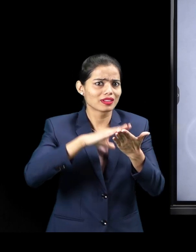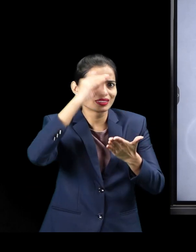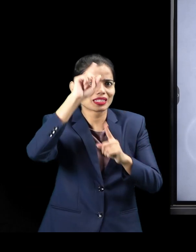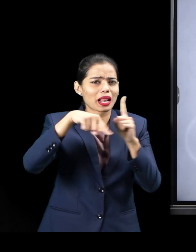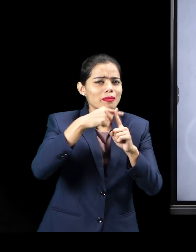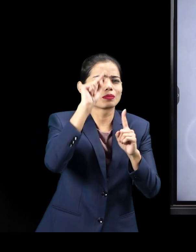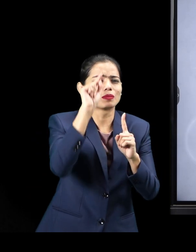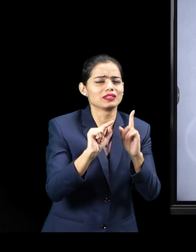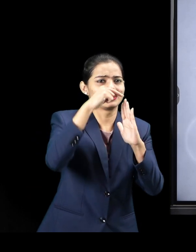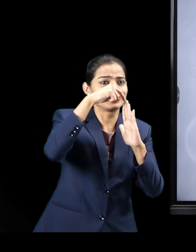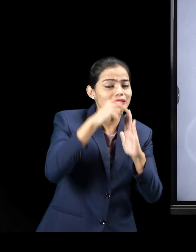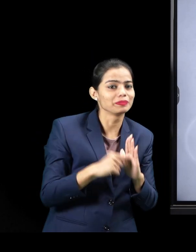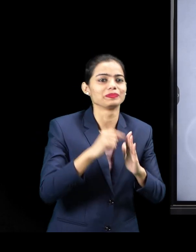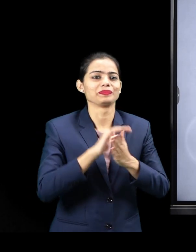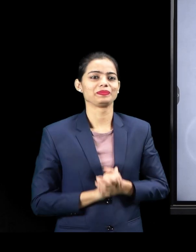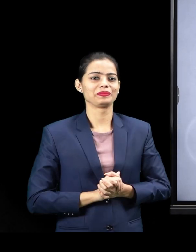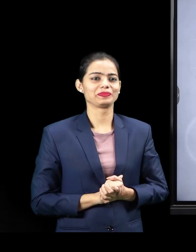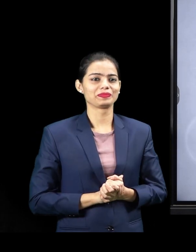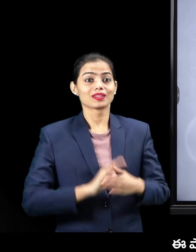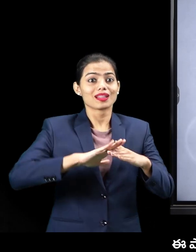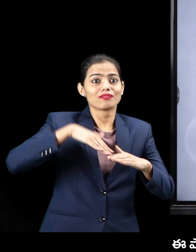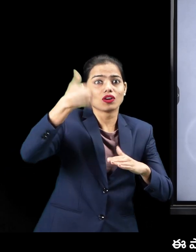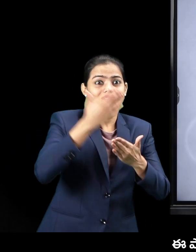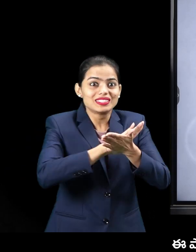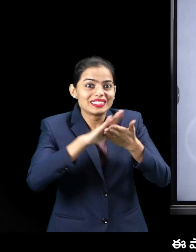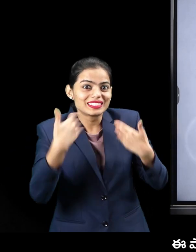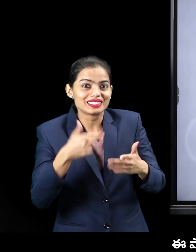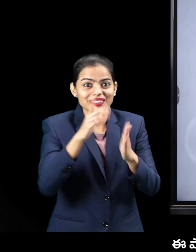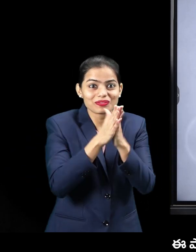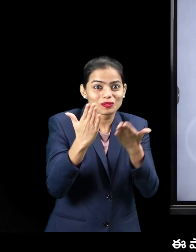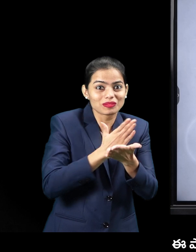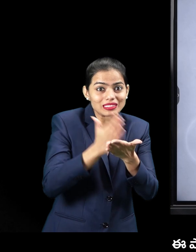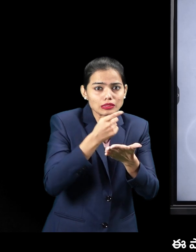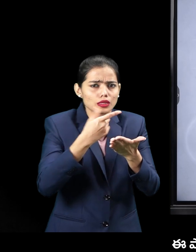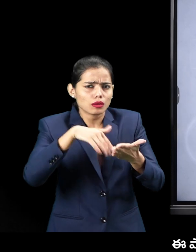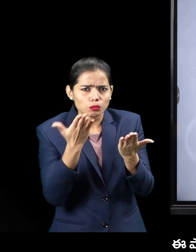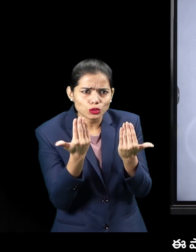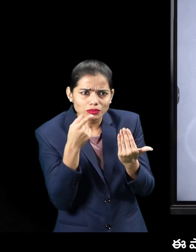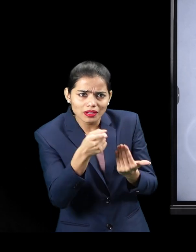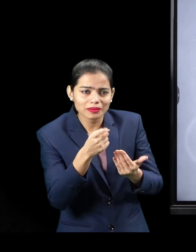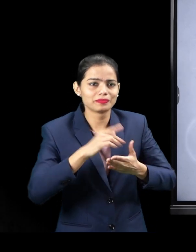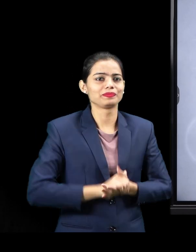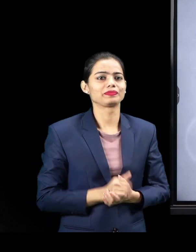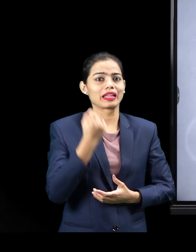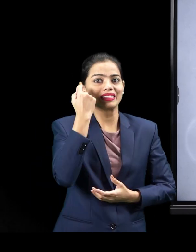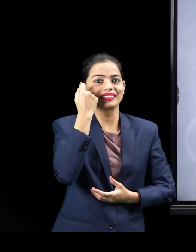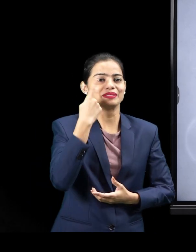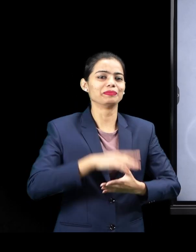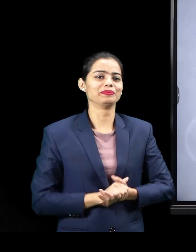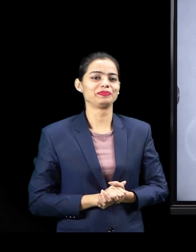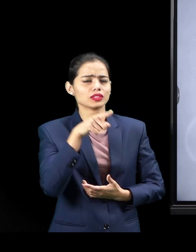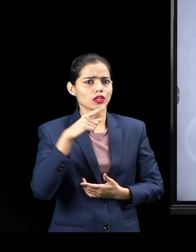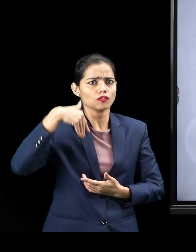దాని గురించి వివరంగా తెలుసుకుందాం. ఈ సెషన్ యొక్క లక్ష్యాలు. ఈ పాఠం పూర్తయిన తర్వాత సంభావ్యత మరియు